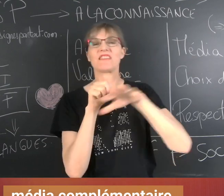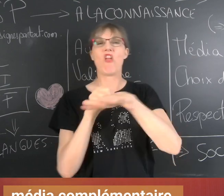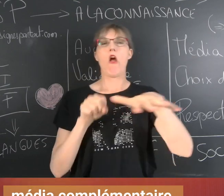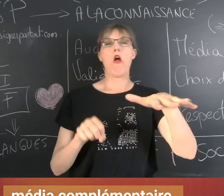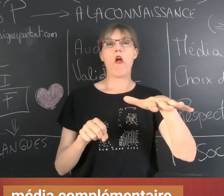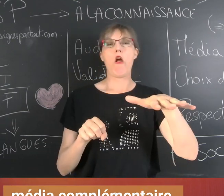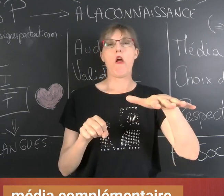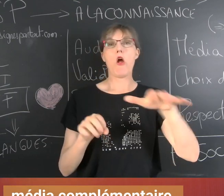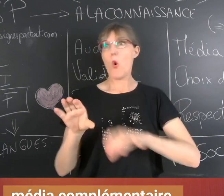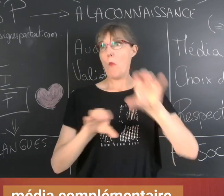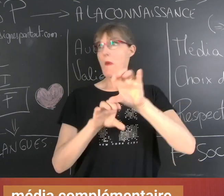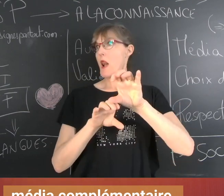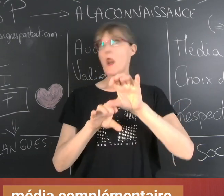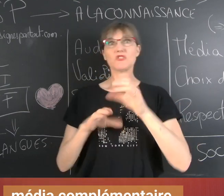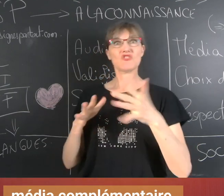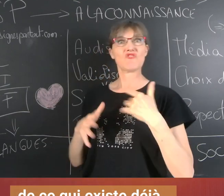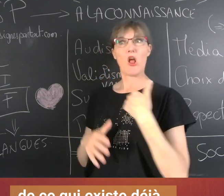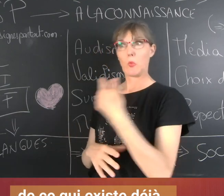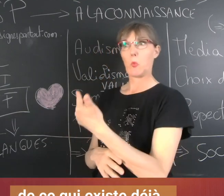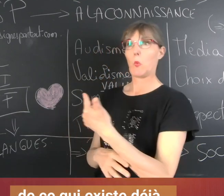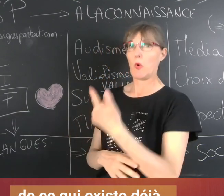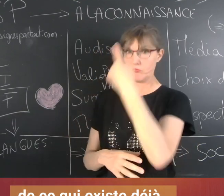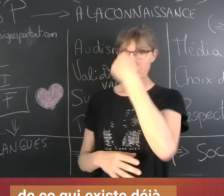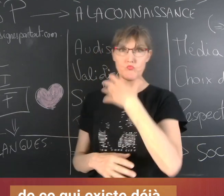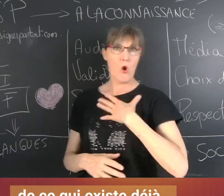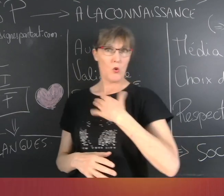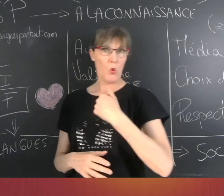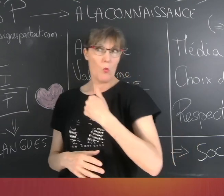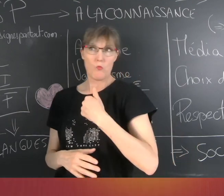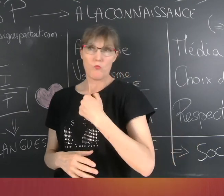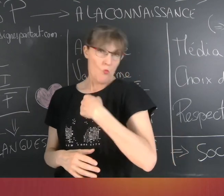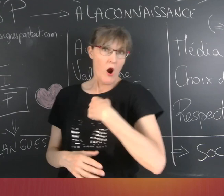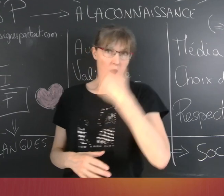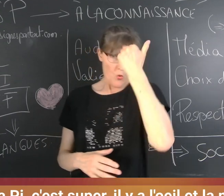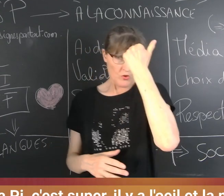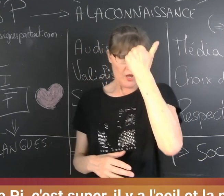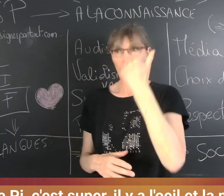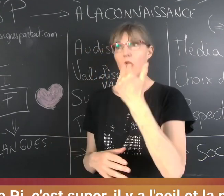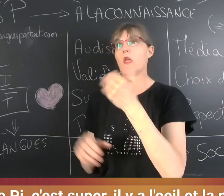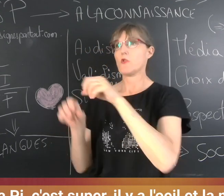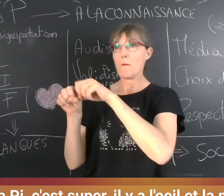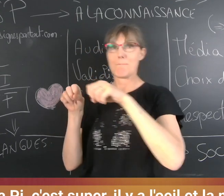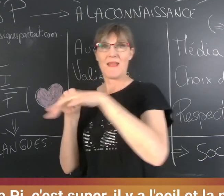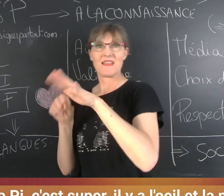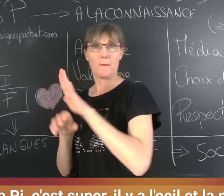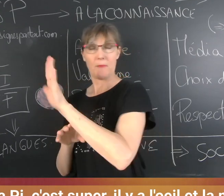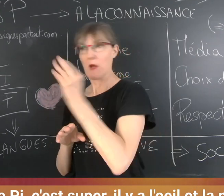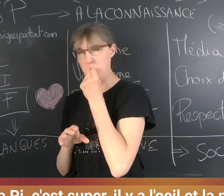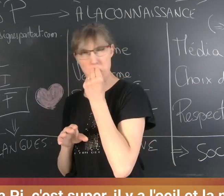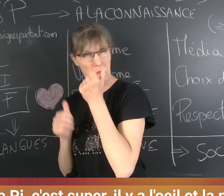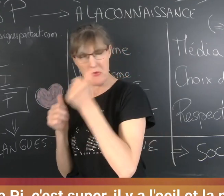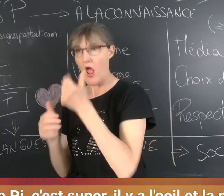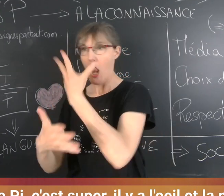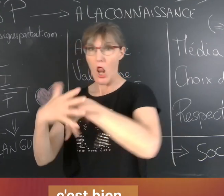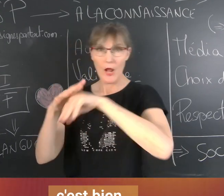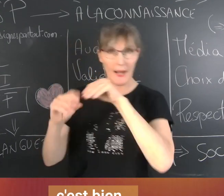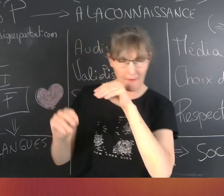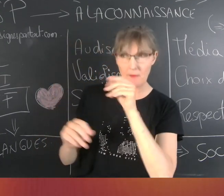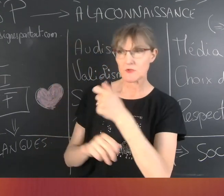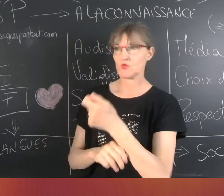créer un média. Voilà. Complémentaire de, on va dire, de ce qui existe déjà. Il y a Mediapi, c'est super. Il y a l'œil et